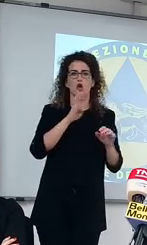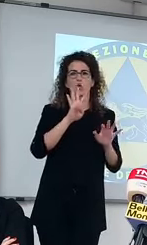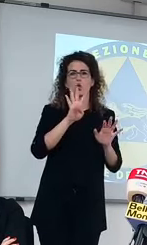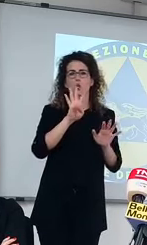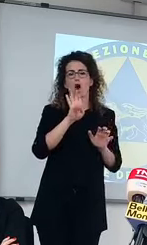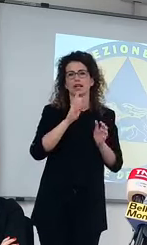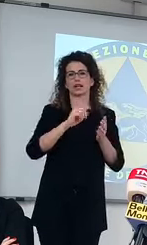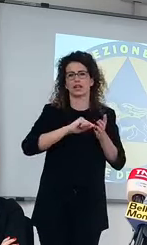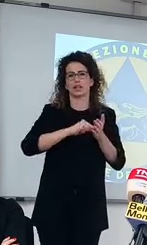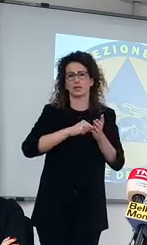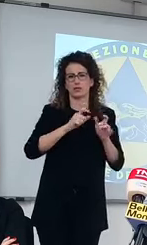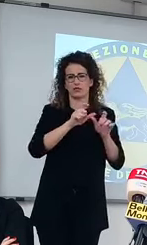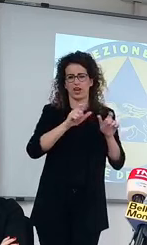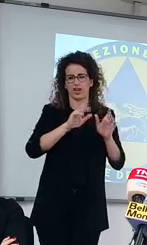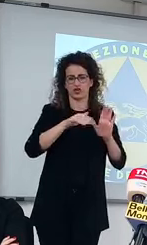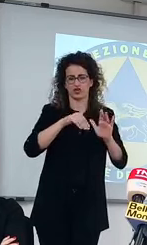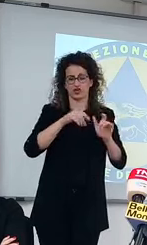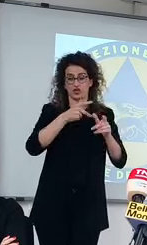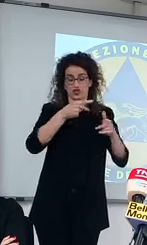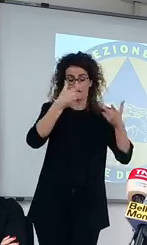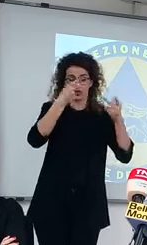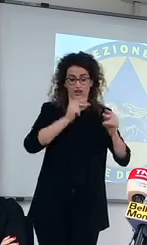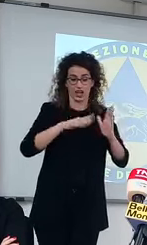fatti, stiamo parlando veramente